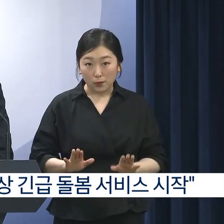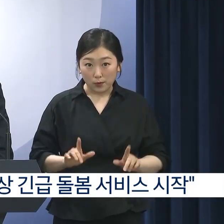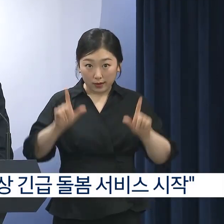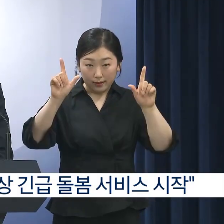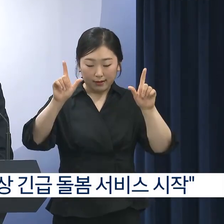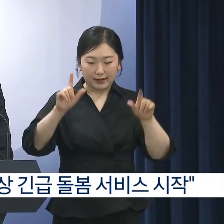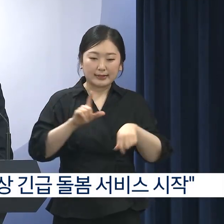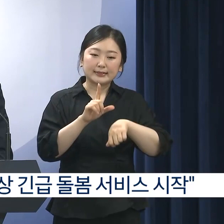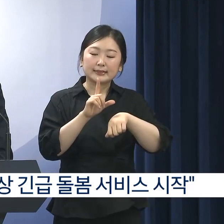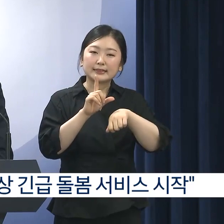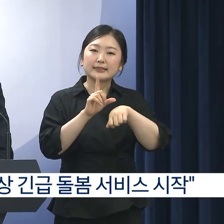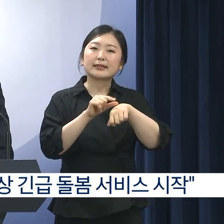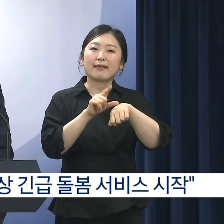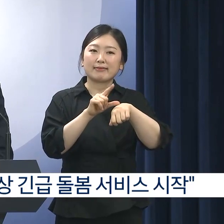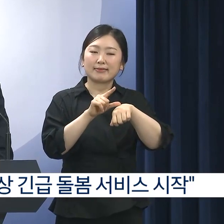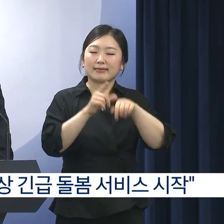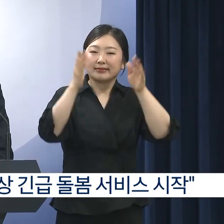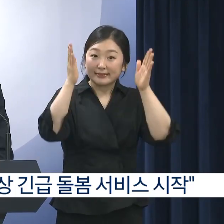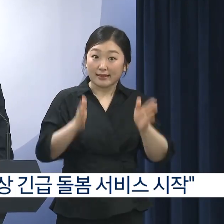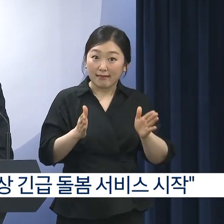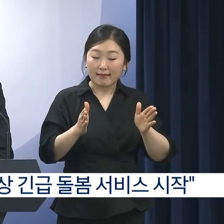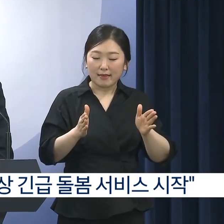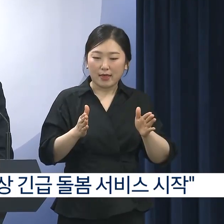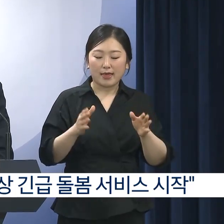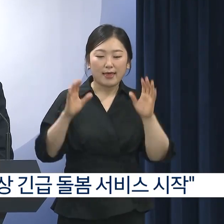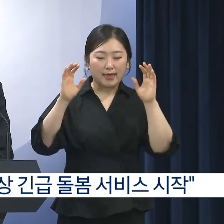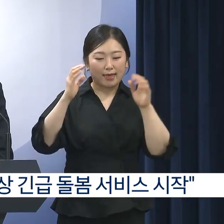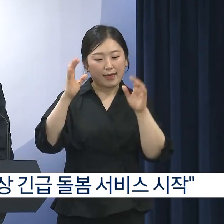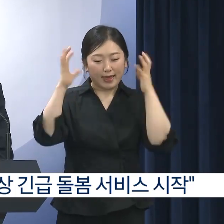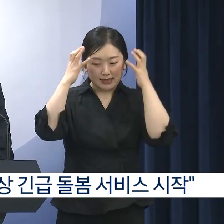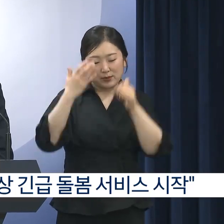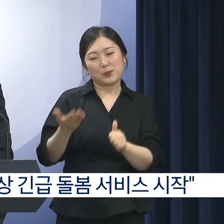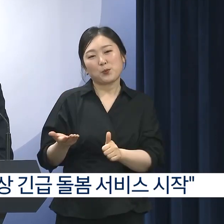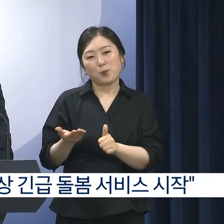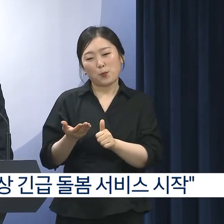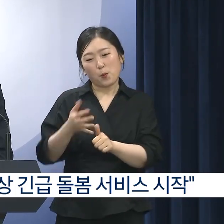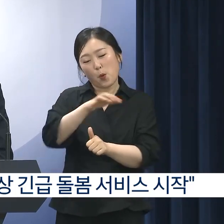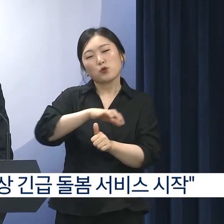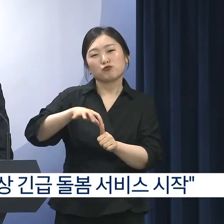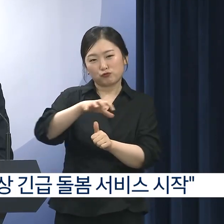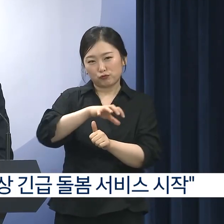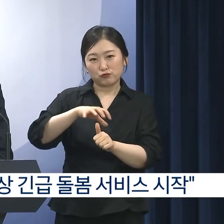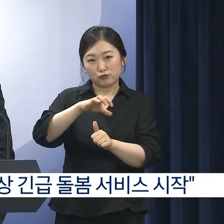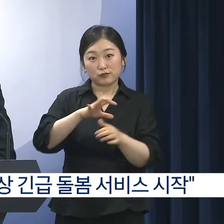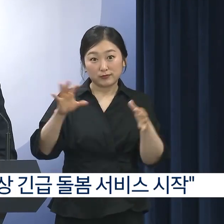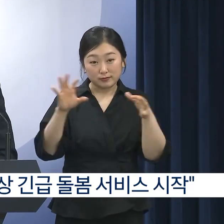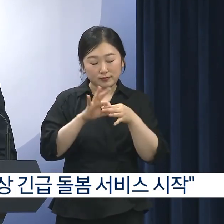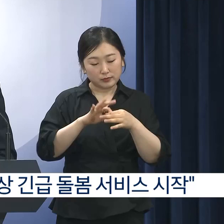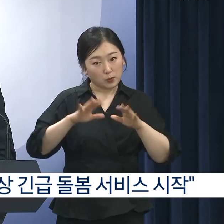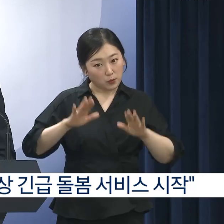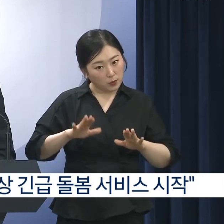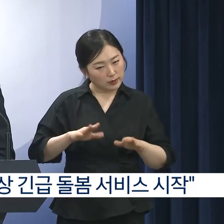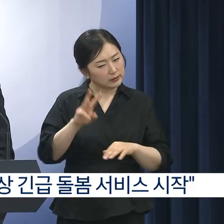시간제 보육도 계속적으로 지금 확대하고 있습니다. 금년 목표가 1,030개소가 되겠고